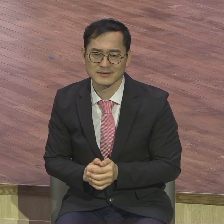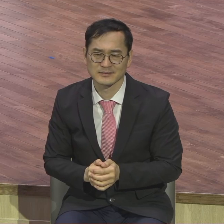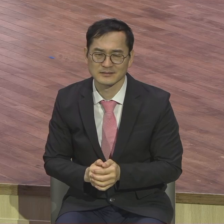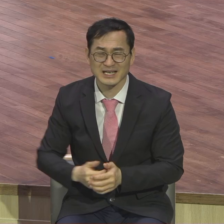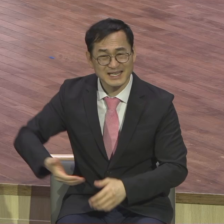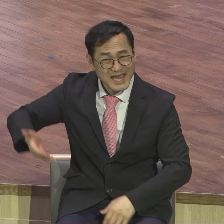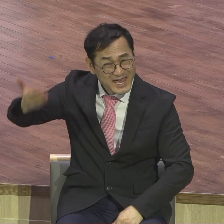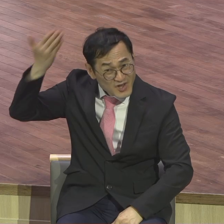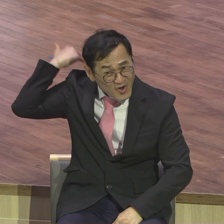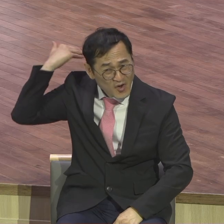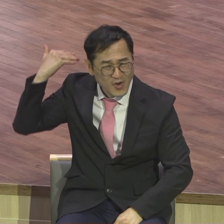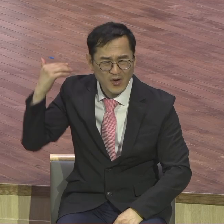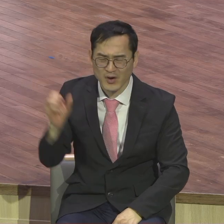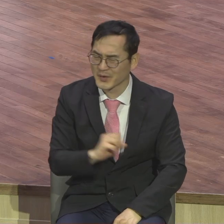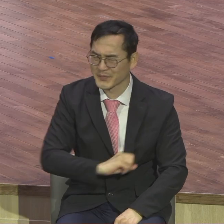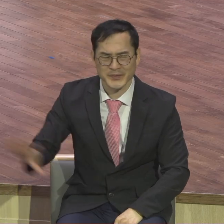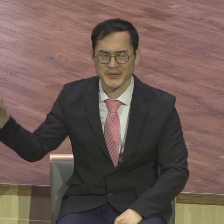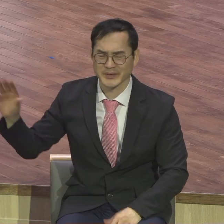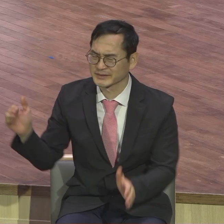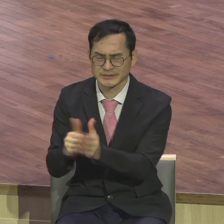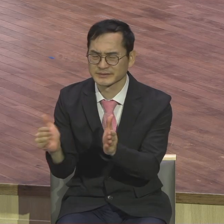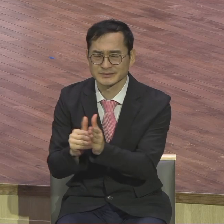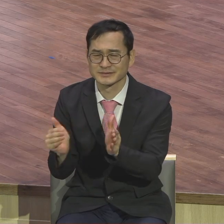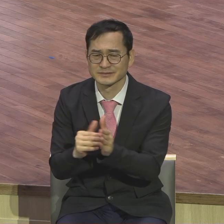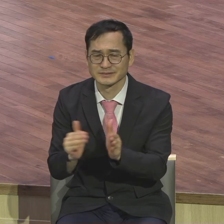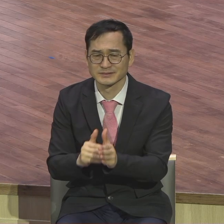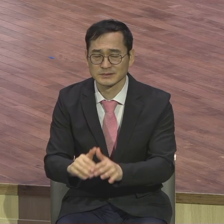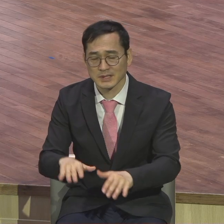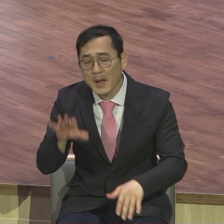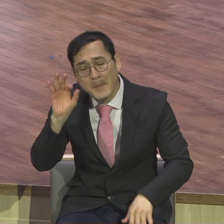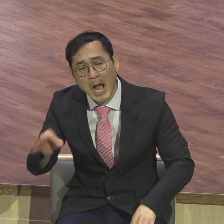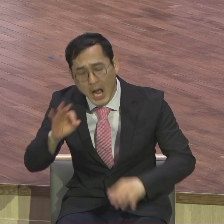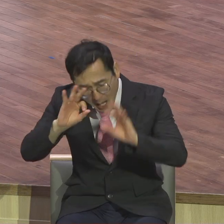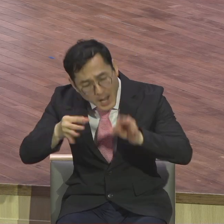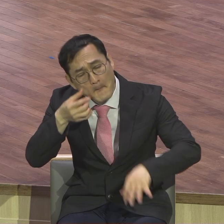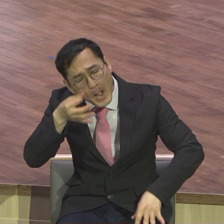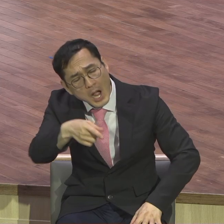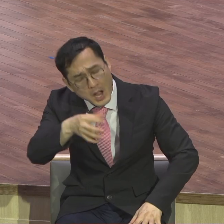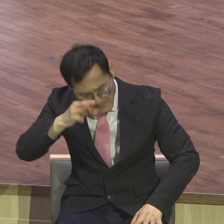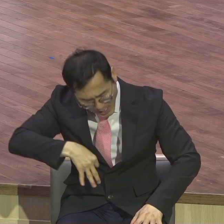것은 지나갔다 보라 새것이 되었도다